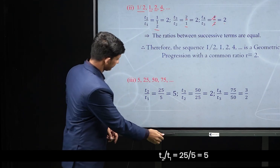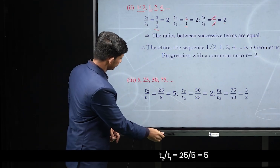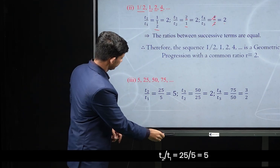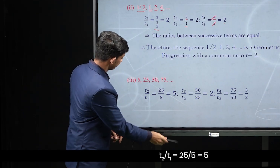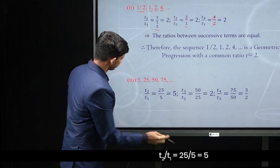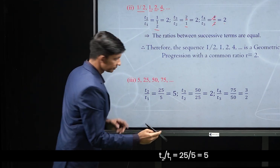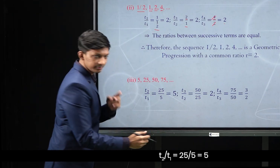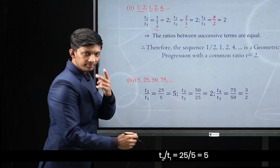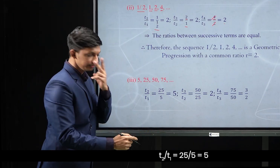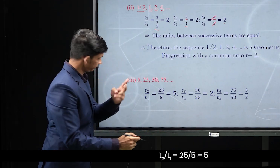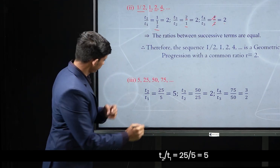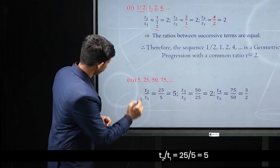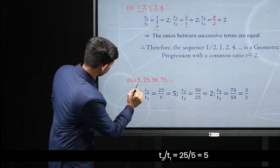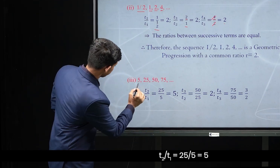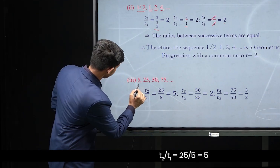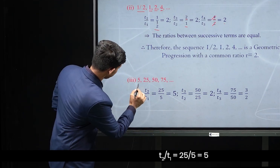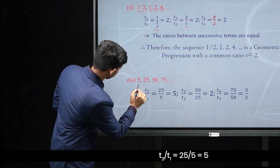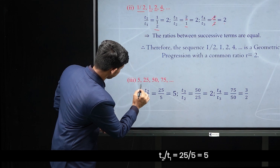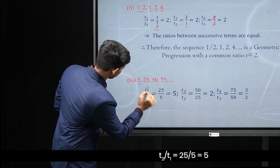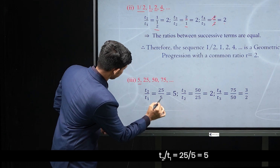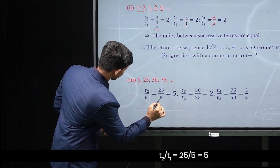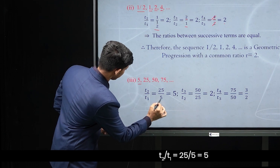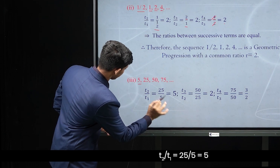25 கீழ் 5 ஈடு 5.